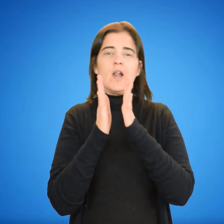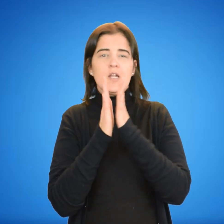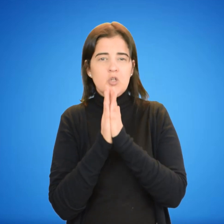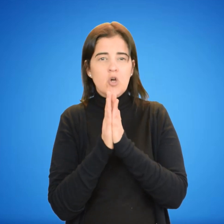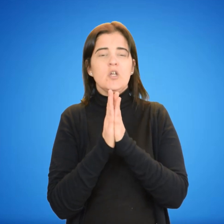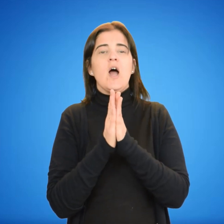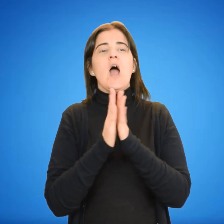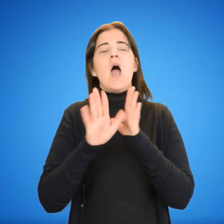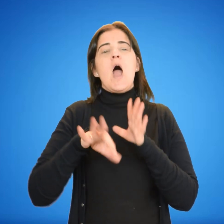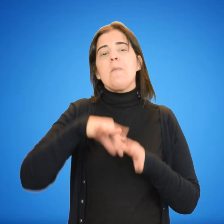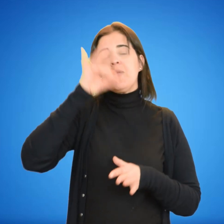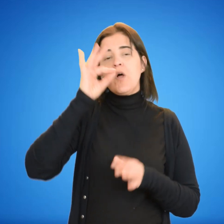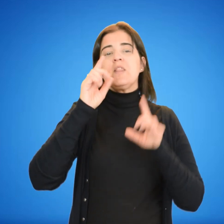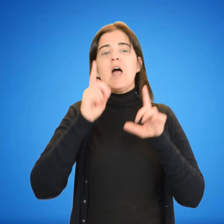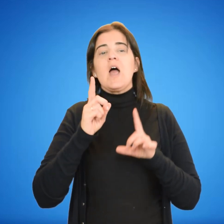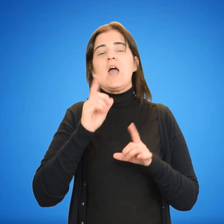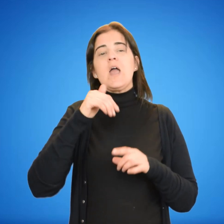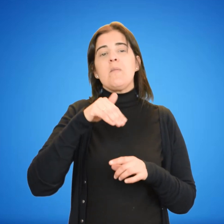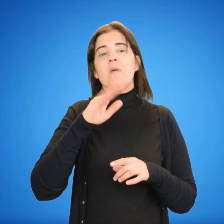espirituales o MS 2006